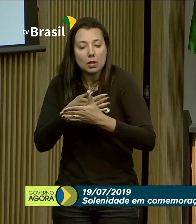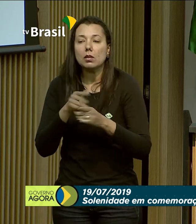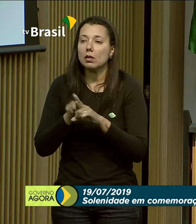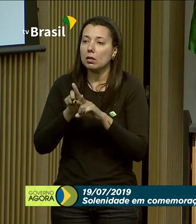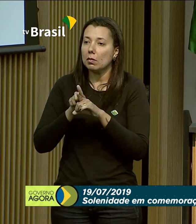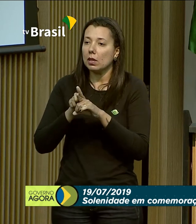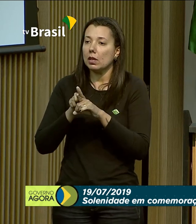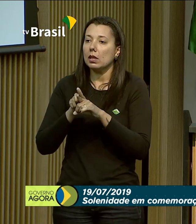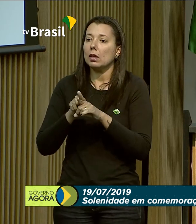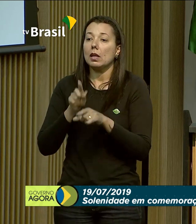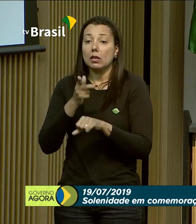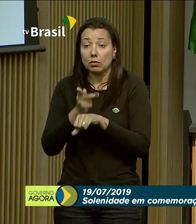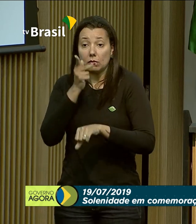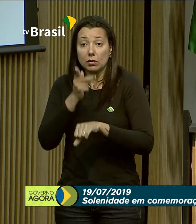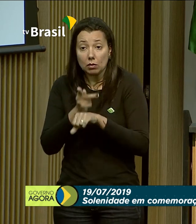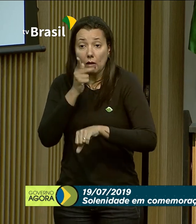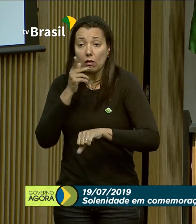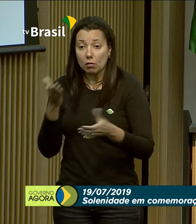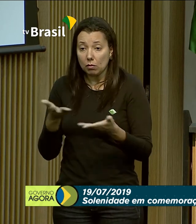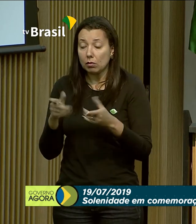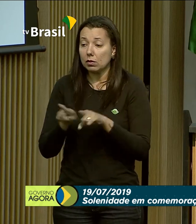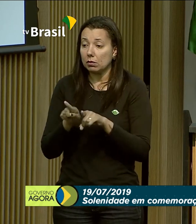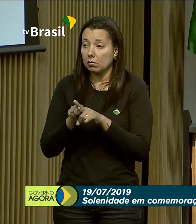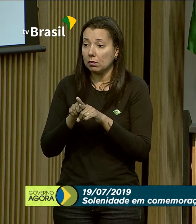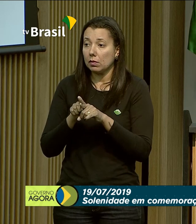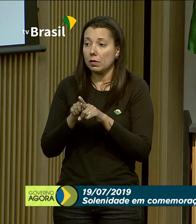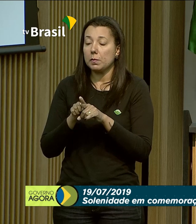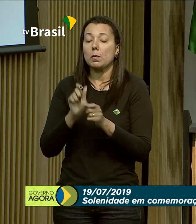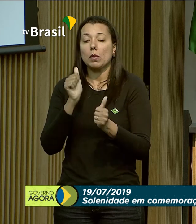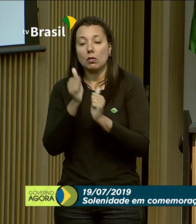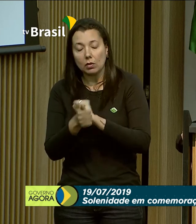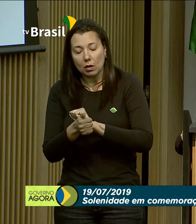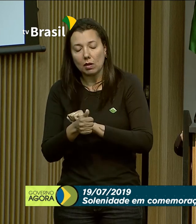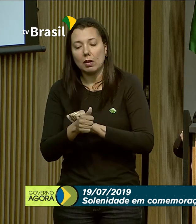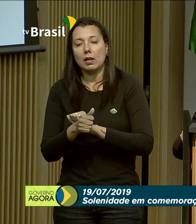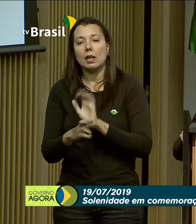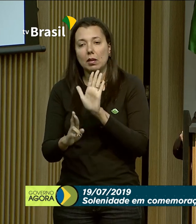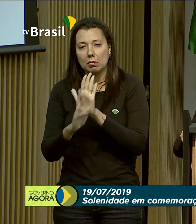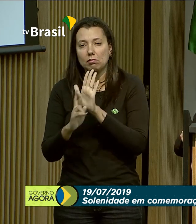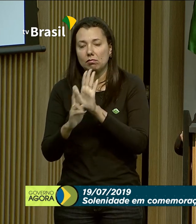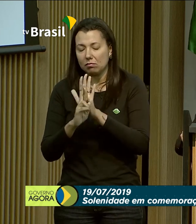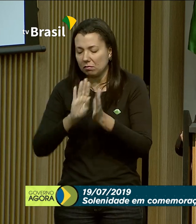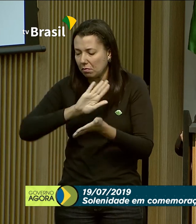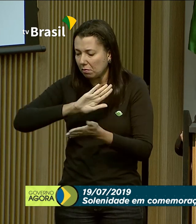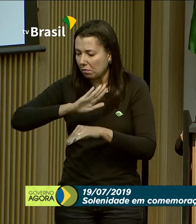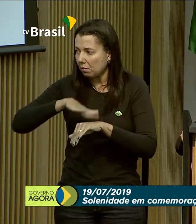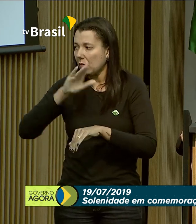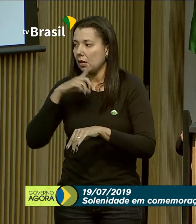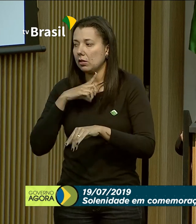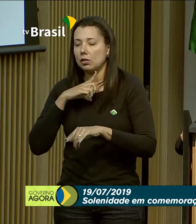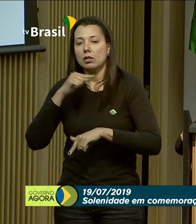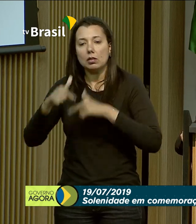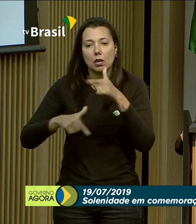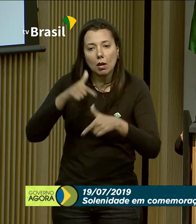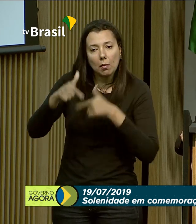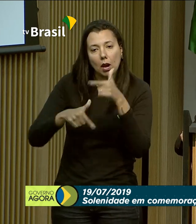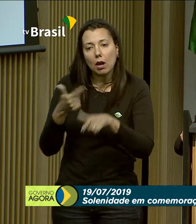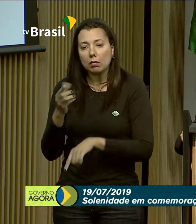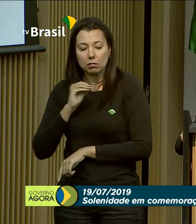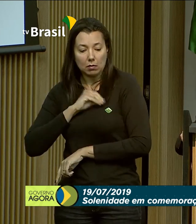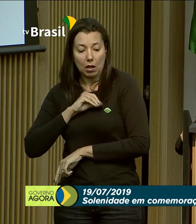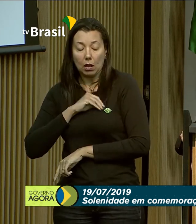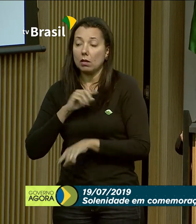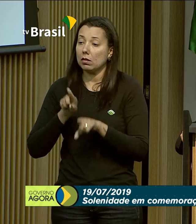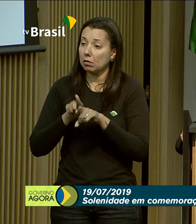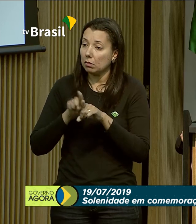os títulos, presidente, eu diria que o futebol representa muito mais que isso na geração de emprego e renda, na